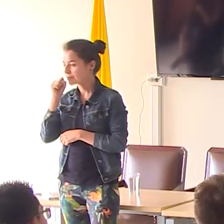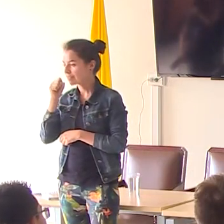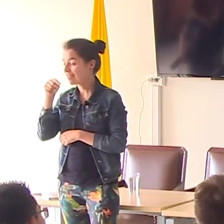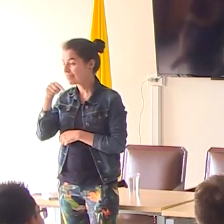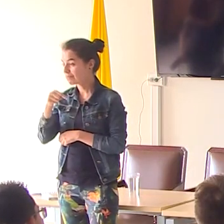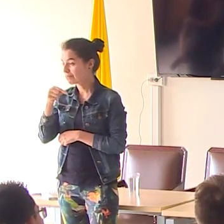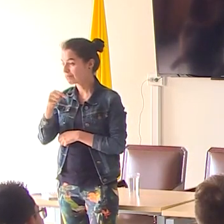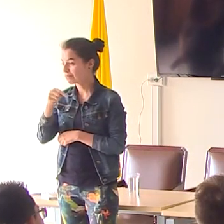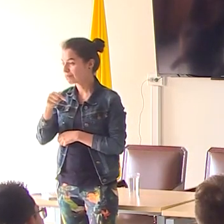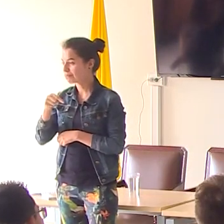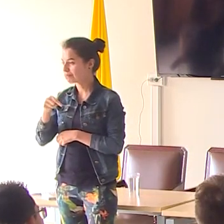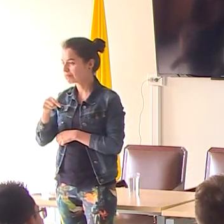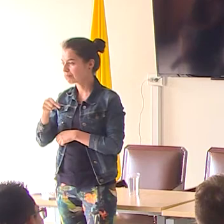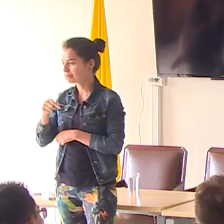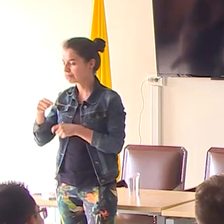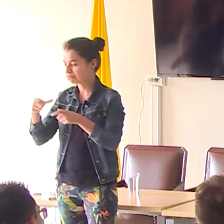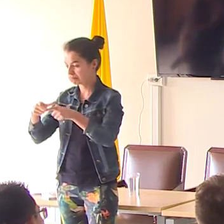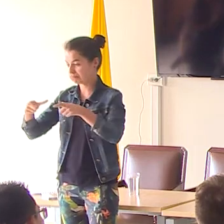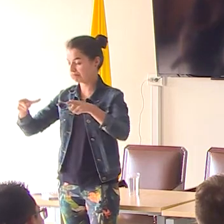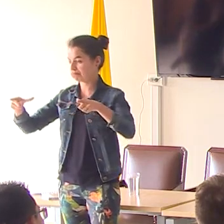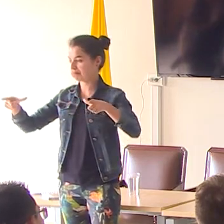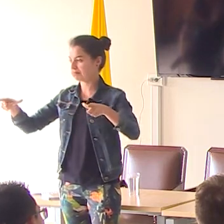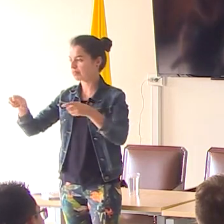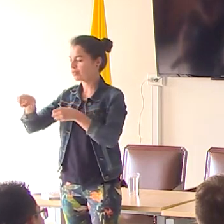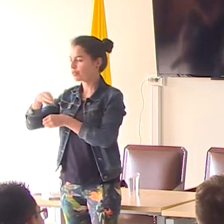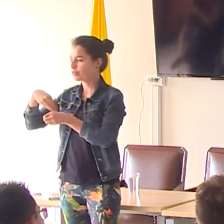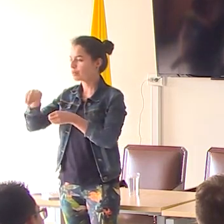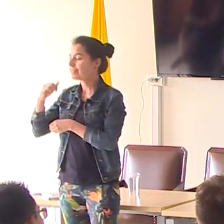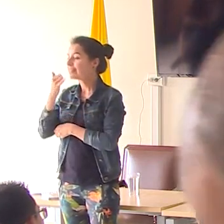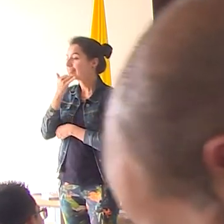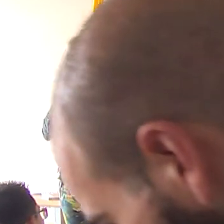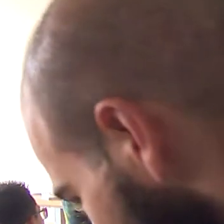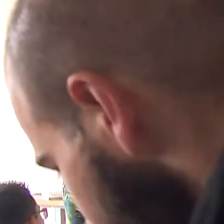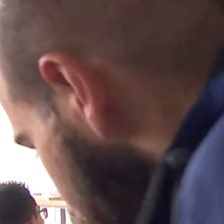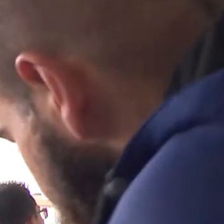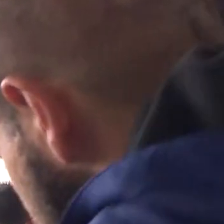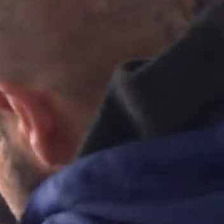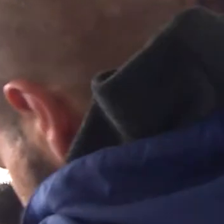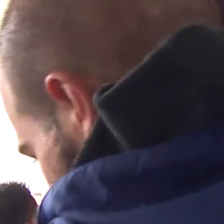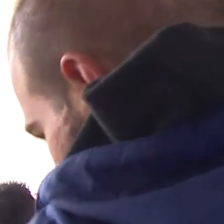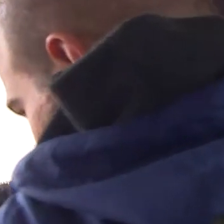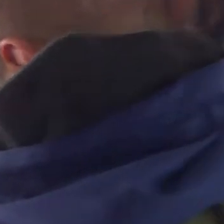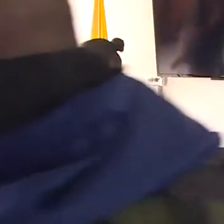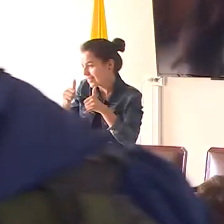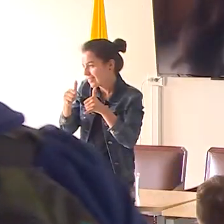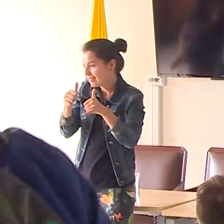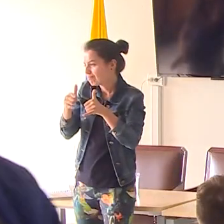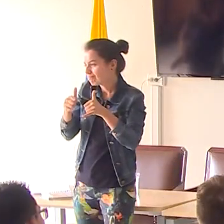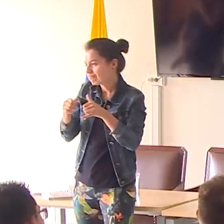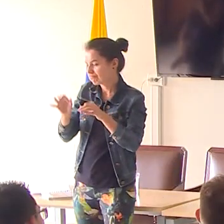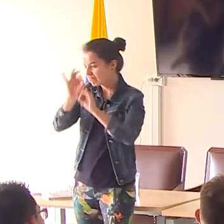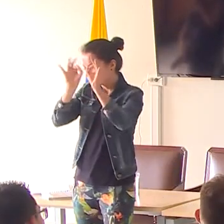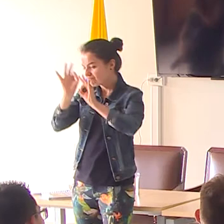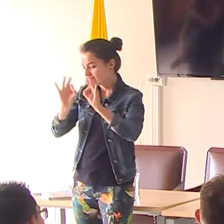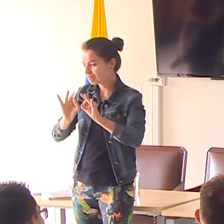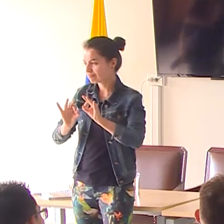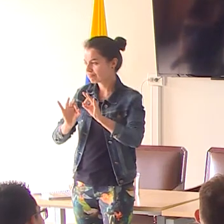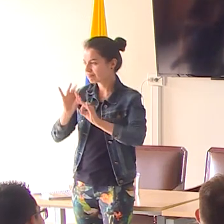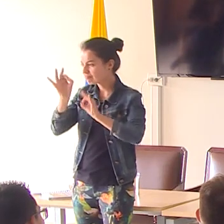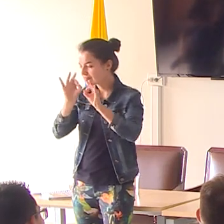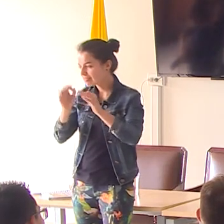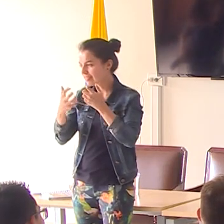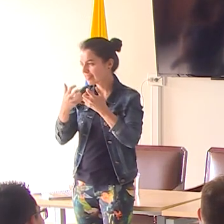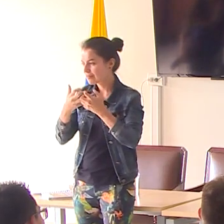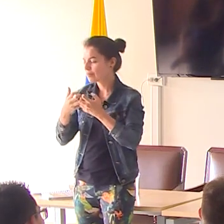los que dentro del poder están contemplados como son los de expansión porque ya bogotá los desarrollo los está desarrollando entonces los buenos suelos de